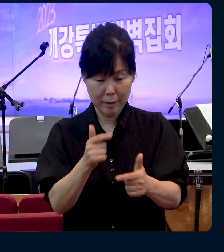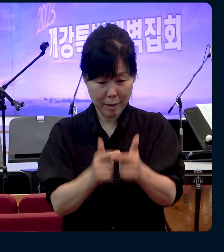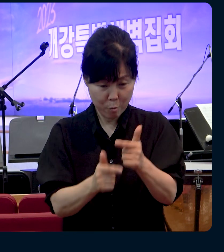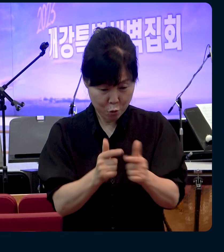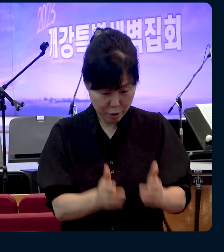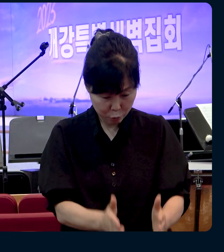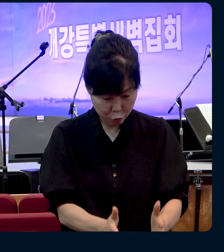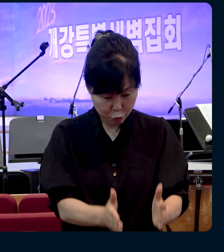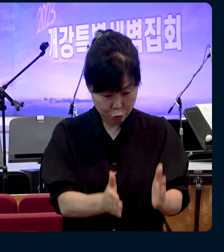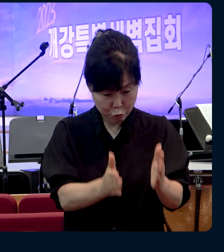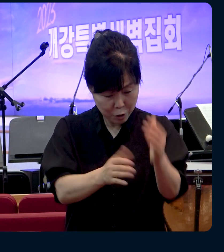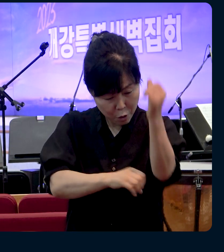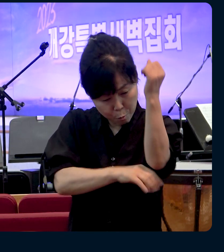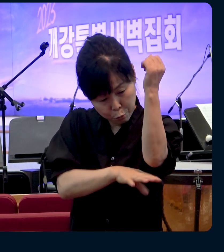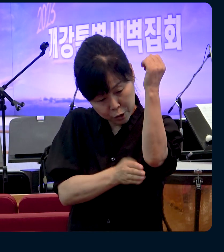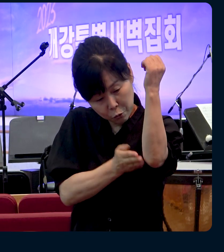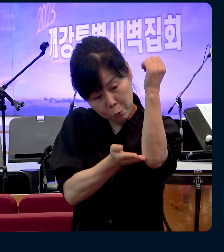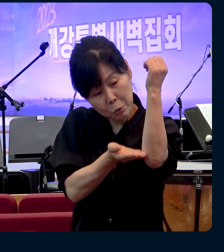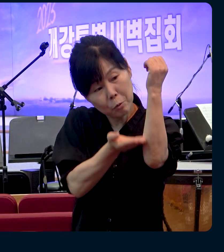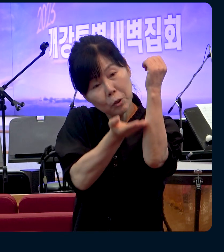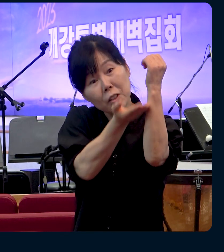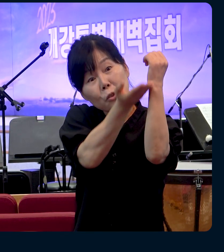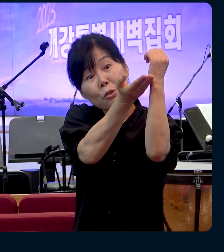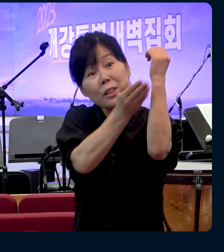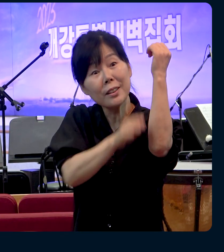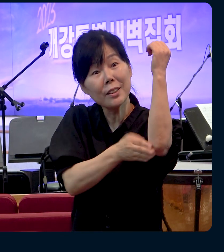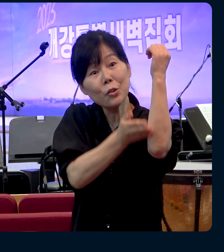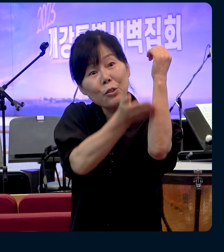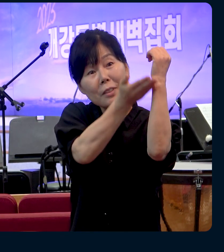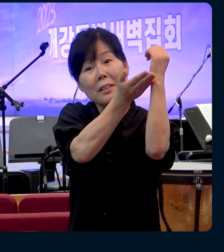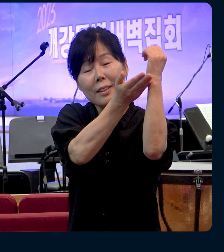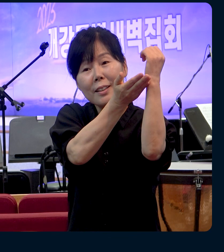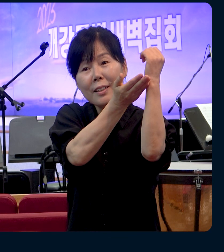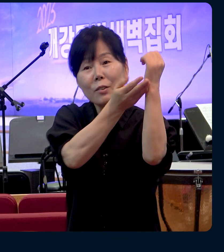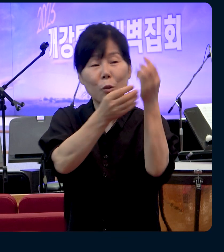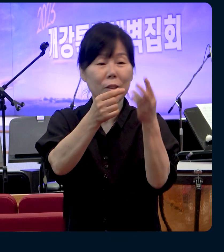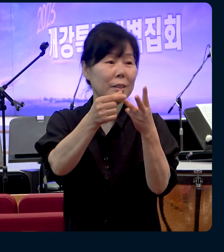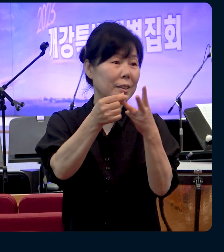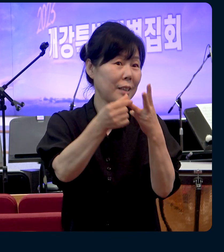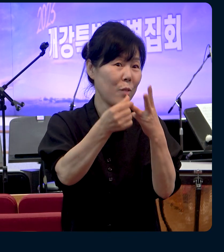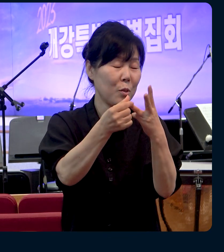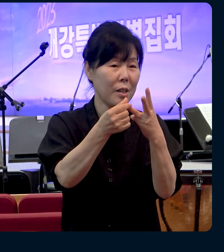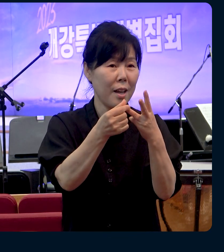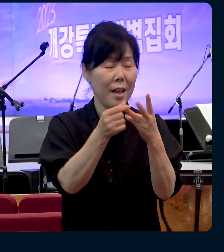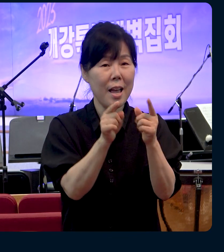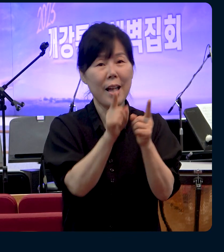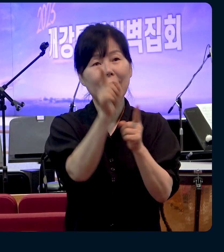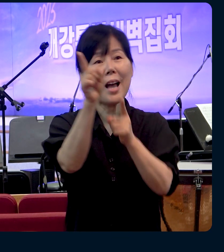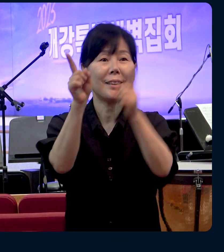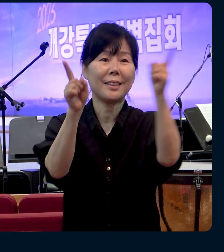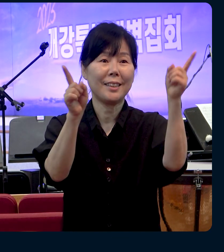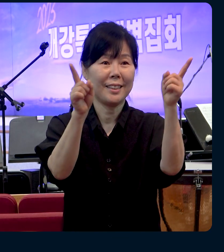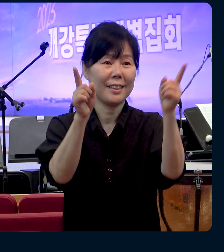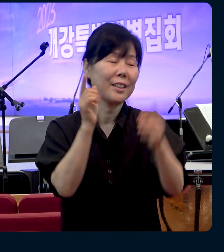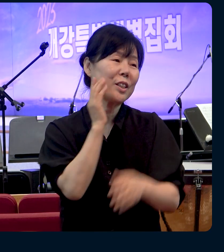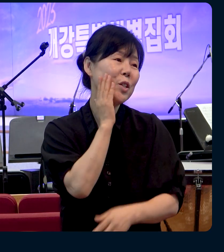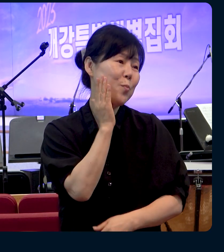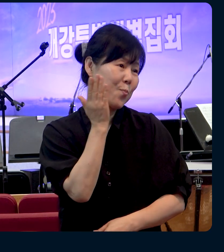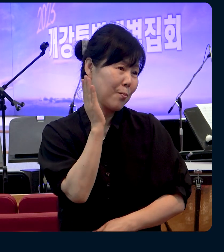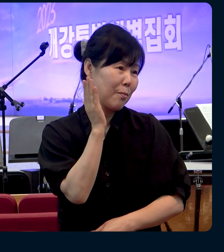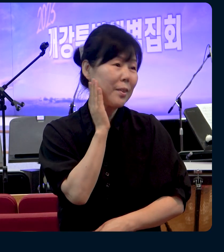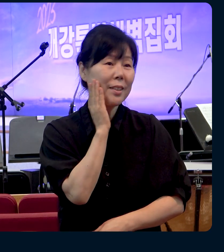그 트렁크를 말하는 거죠. 그러니까 나무 줄기. 그리고 세 번째는 가지와 잎사귀예요.